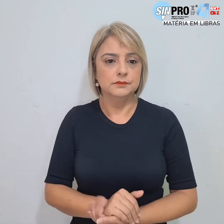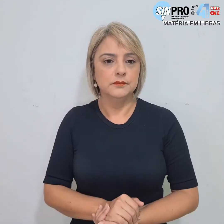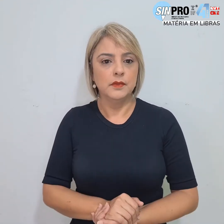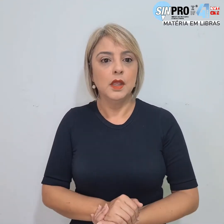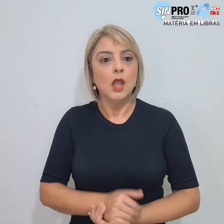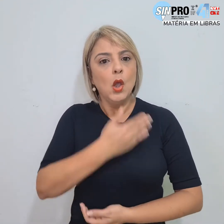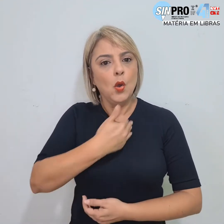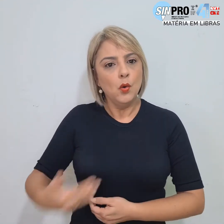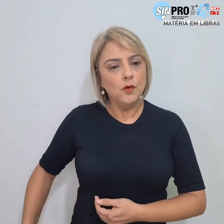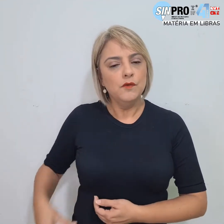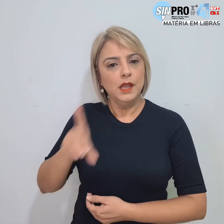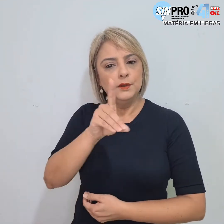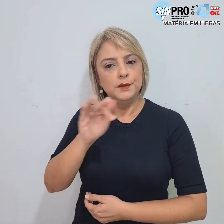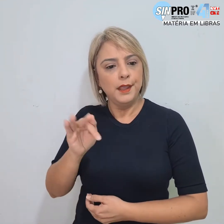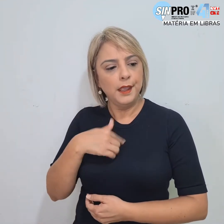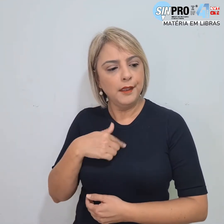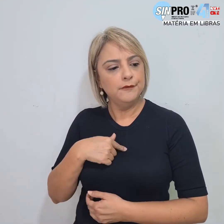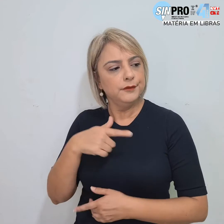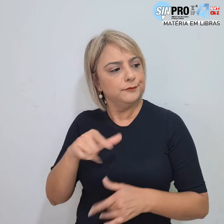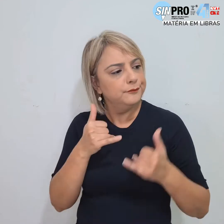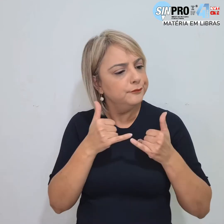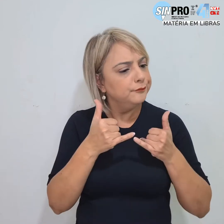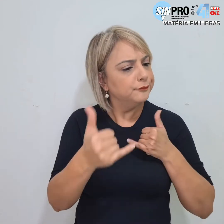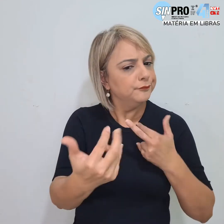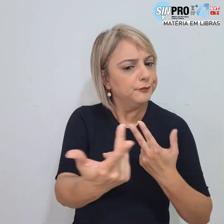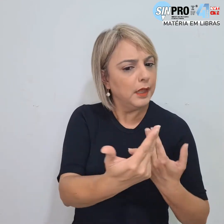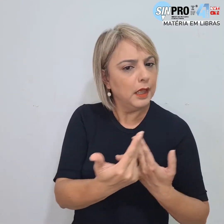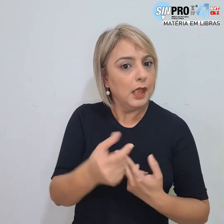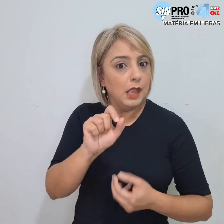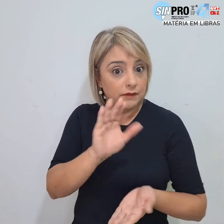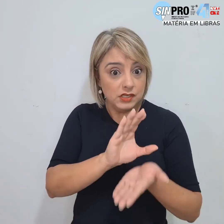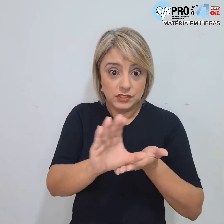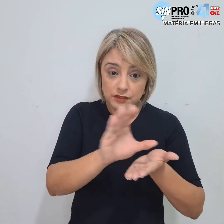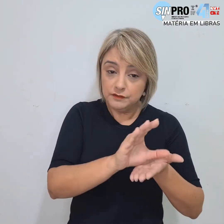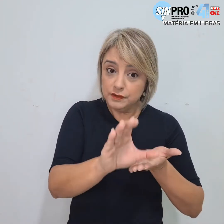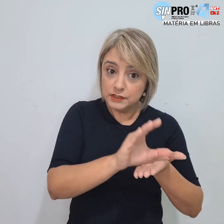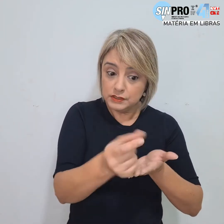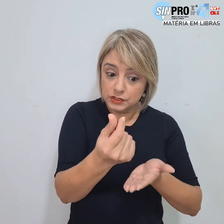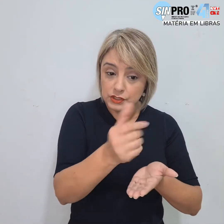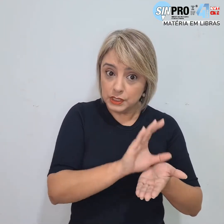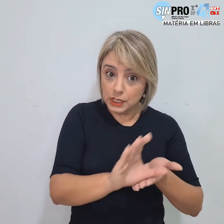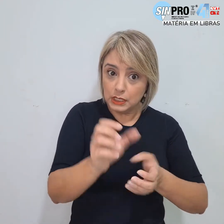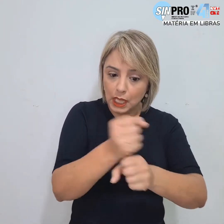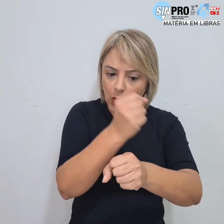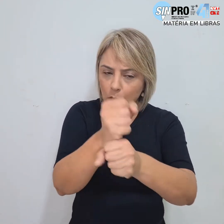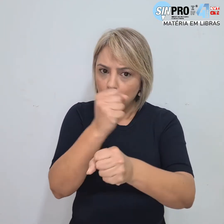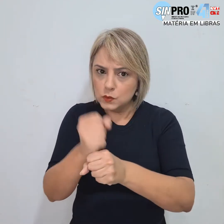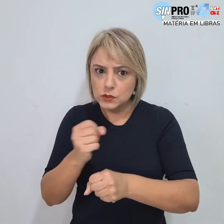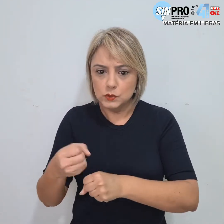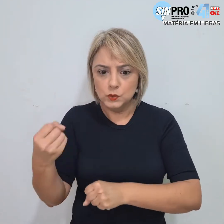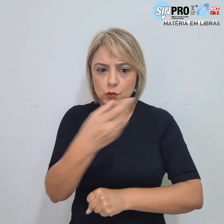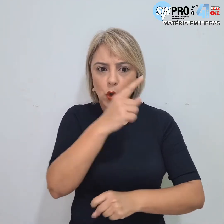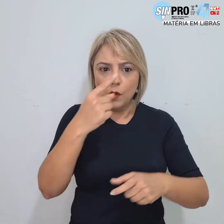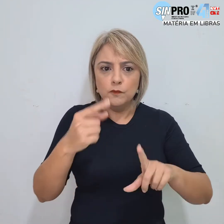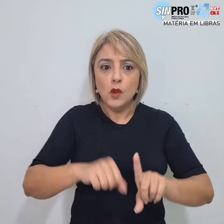O GDF segue essa linha. Em vez de investir tempo e dinheiro público na construção de um novo calendário escolar